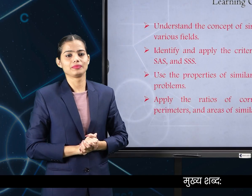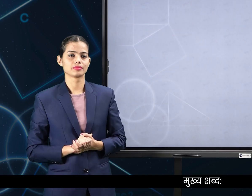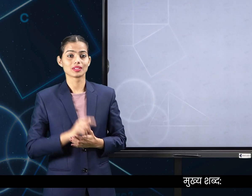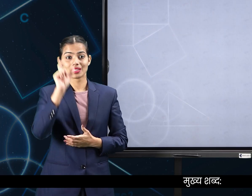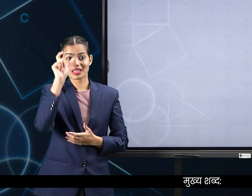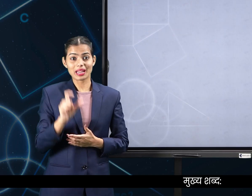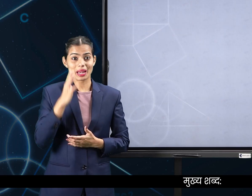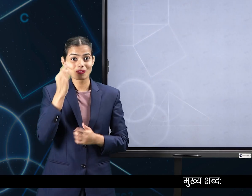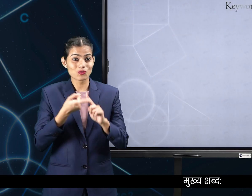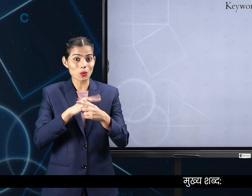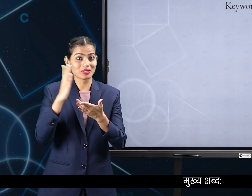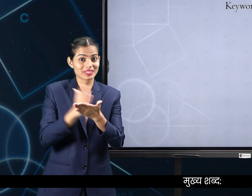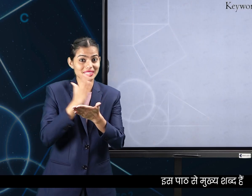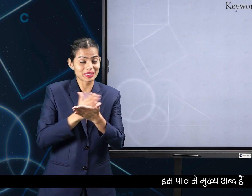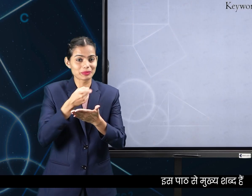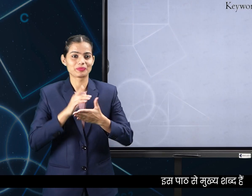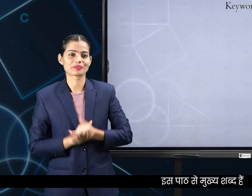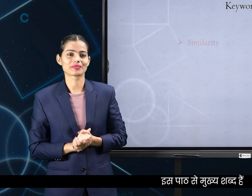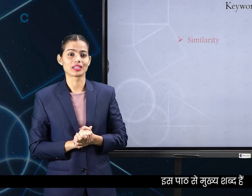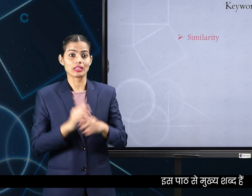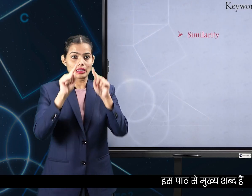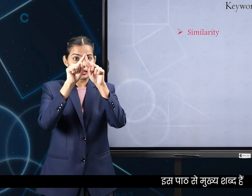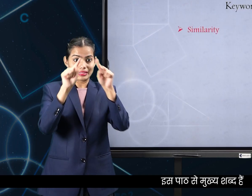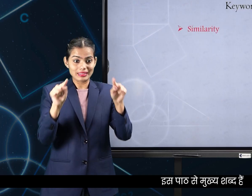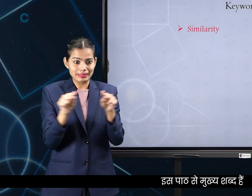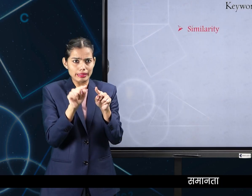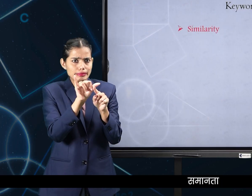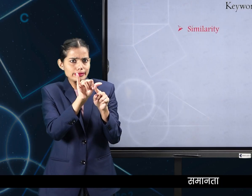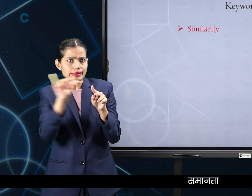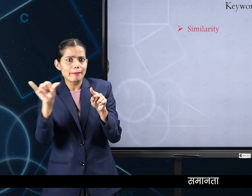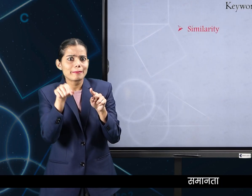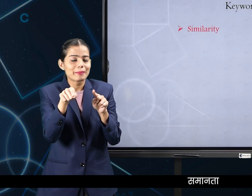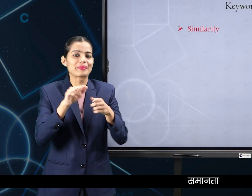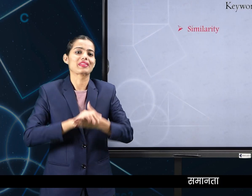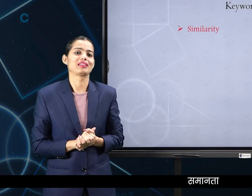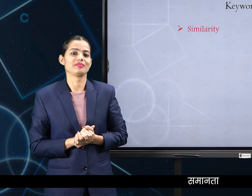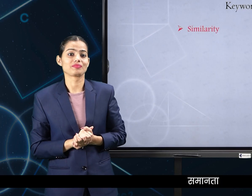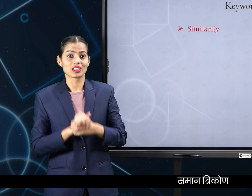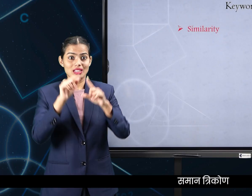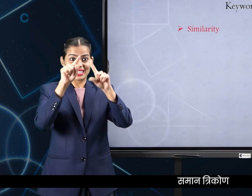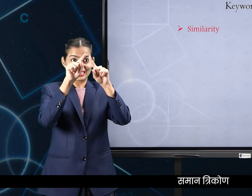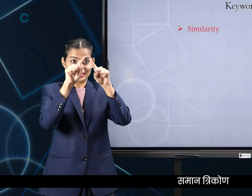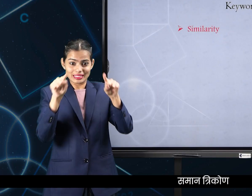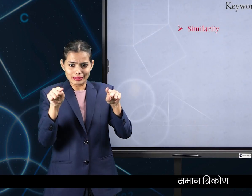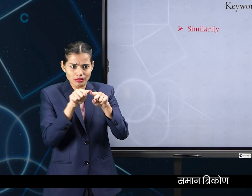मुख्य शब्द। इस पाठ के मुख्य शब्द है समानता, समान त्रिकोण,